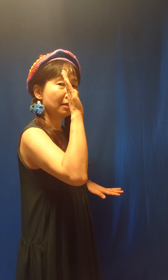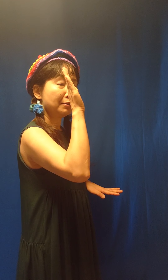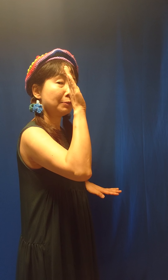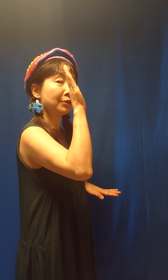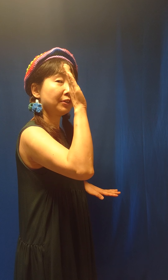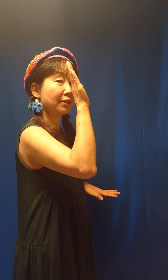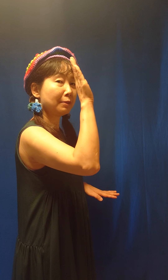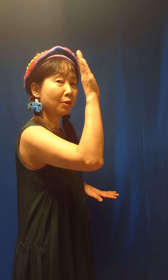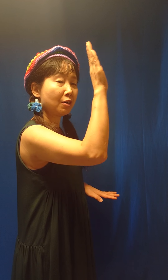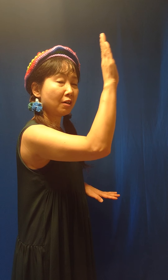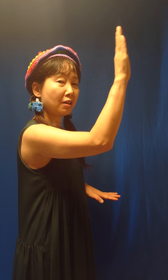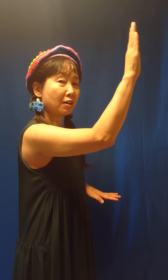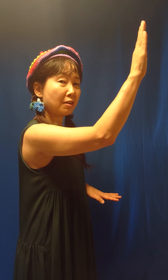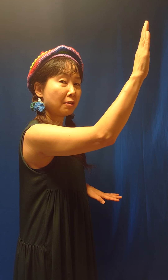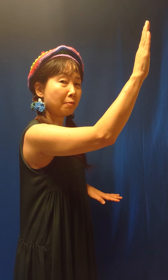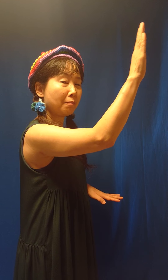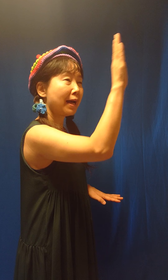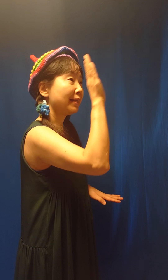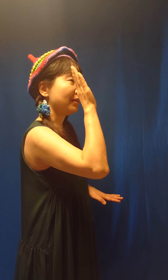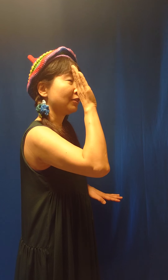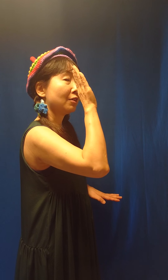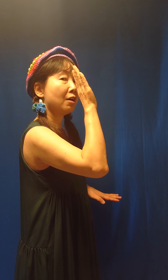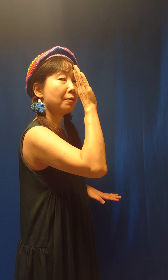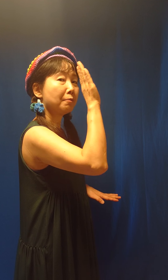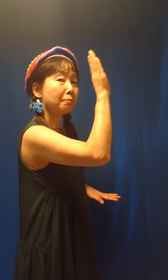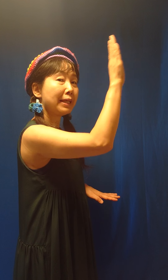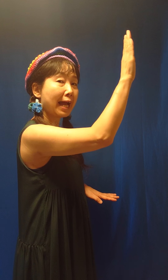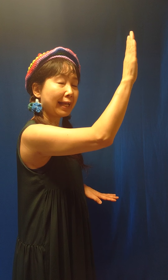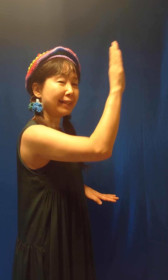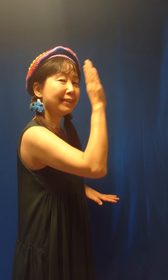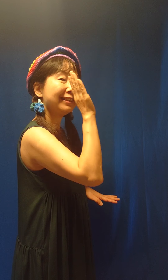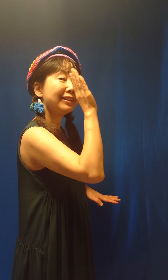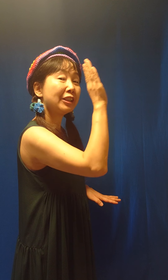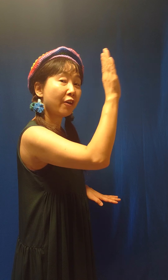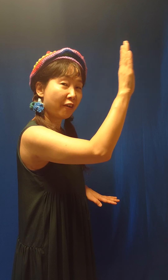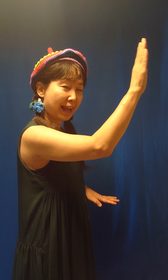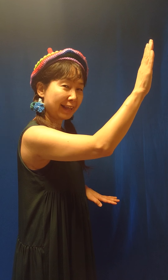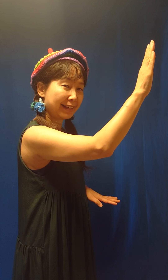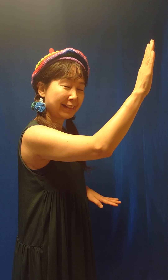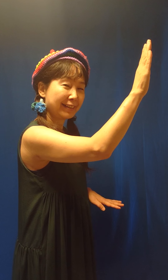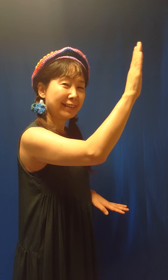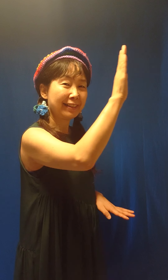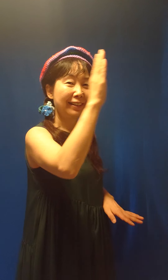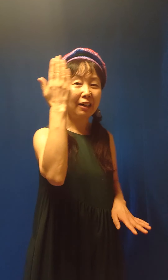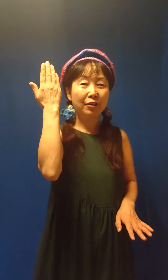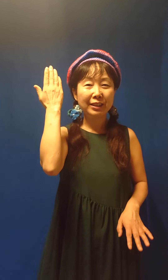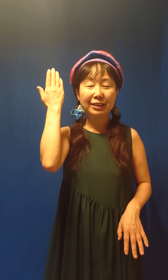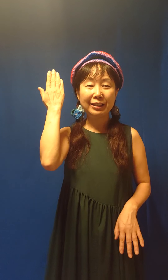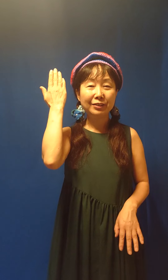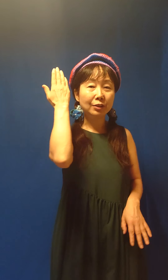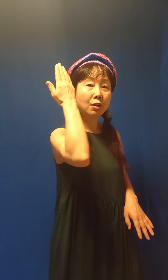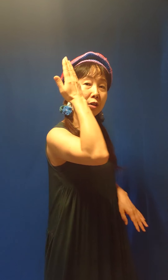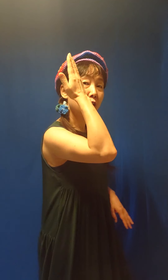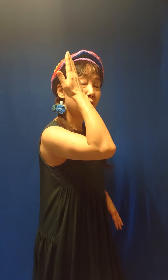自分よりも前に行くと未来、将来、過去に行くと過